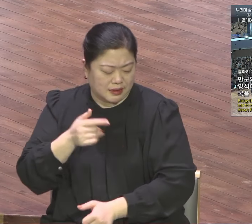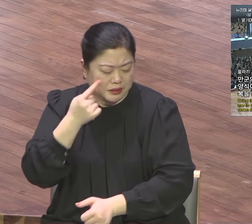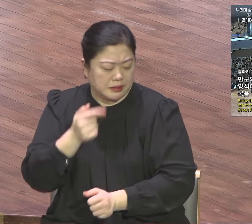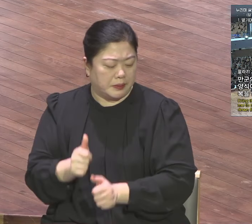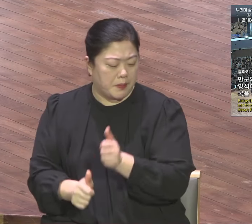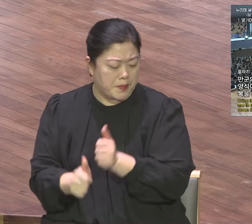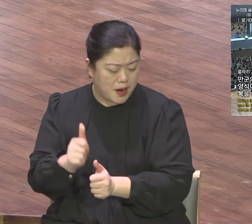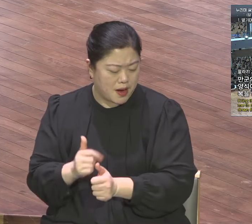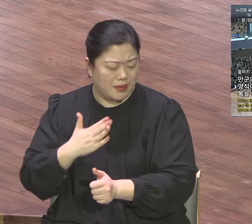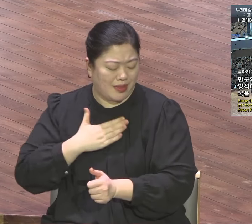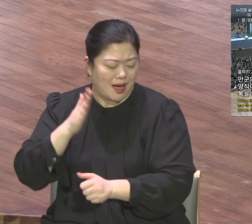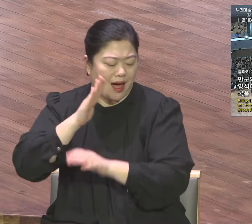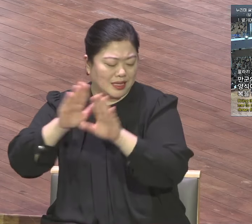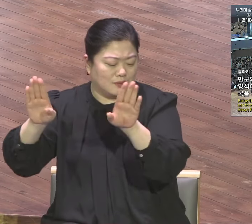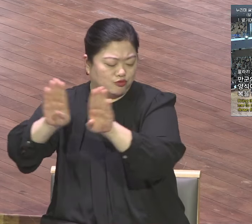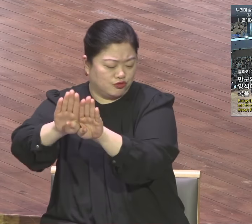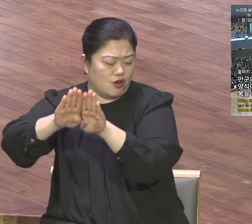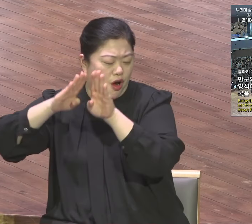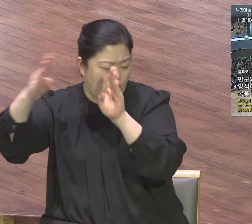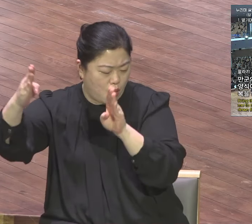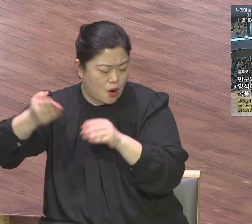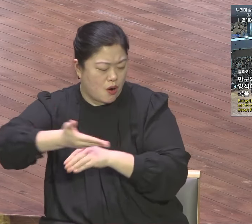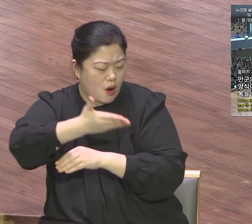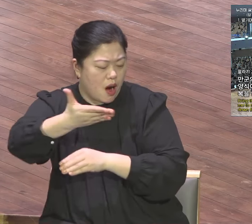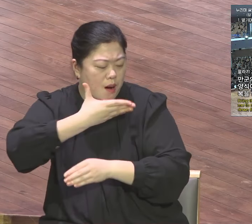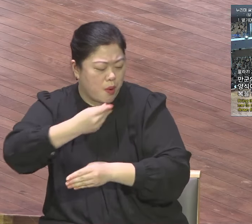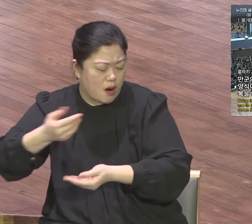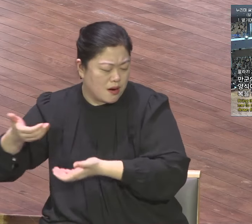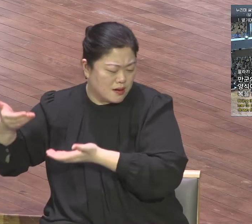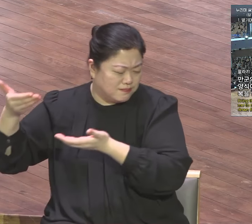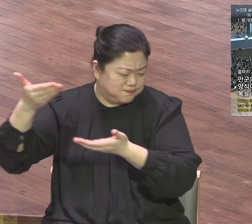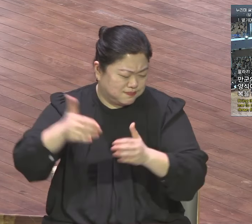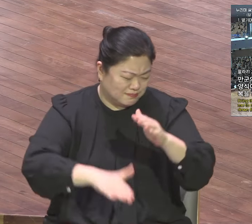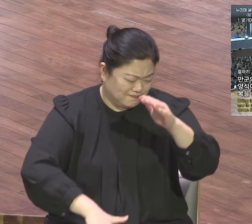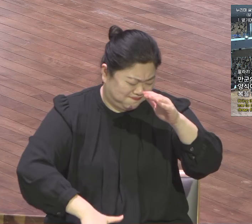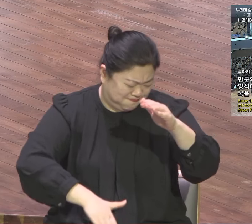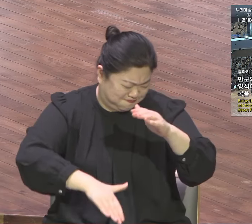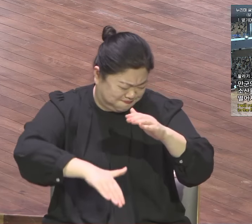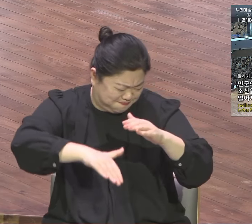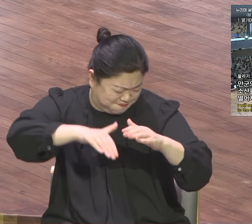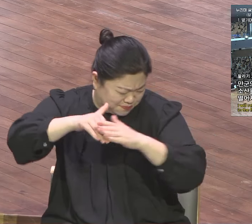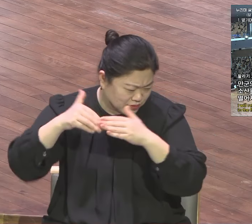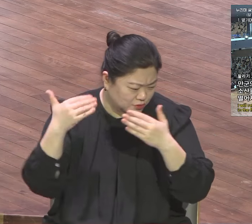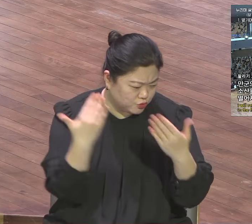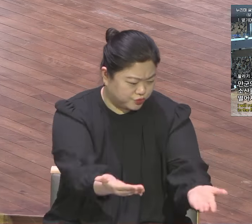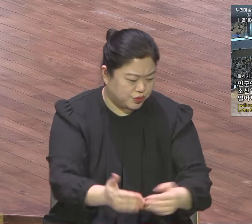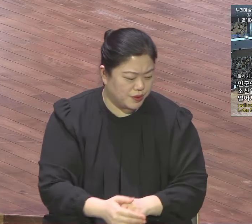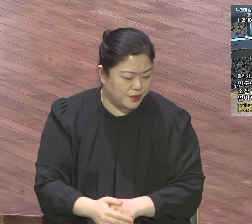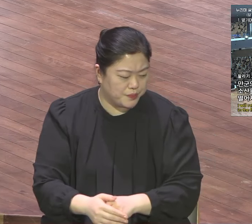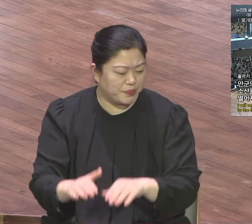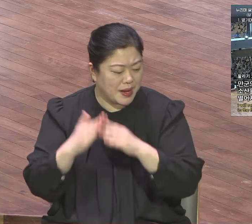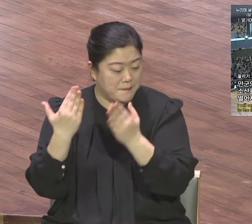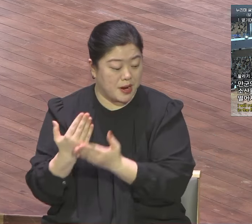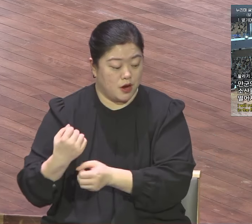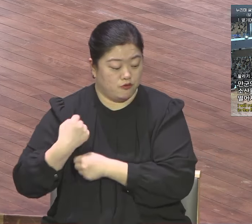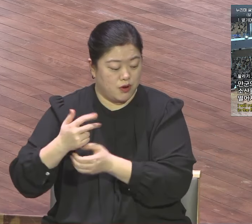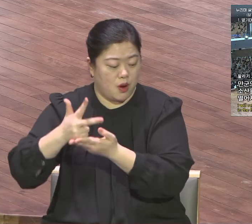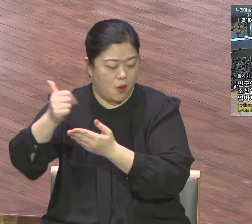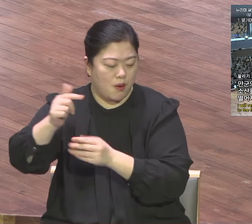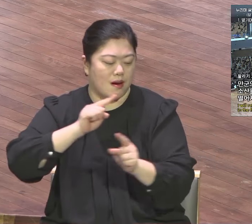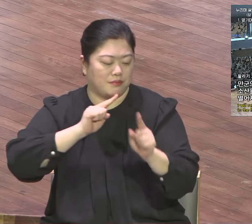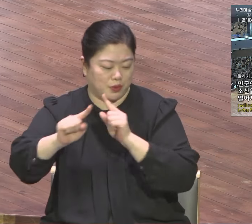시험하여 내가 하늘문을 열고 너에게 복을 사할 곳이 없도록 붙지 아니하나 보라. 만군의 여호와가